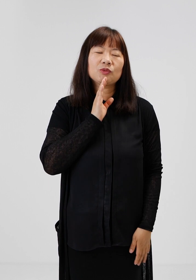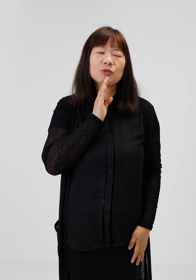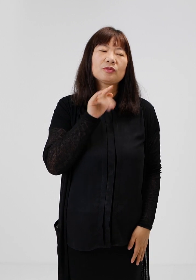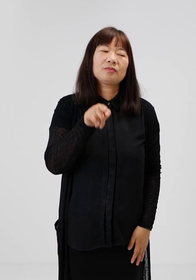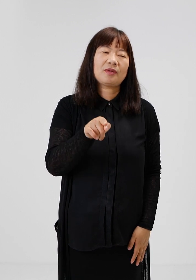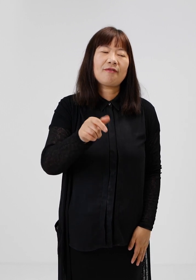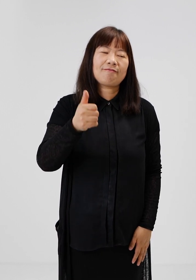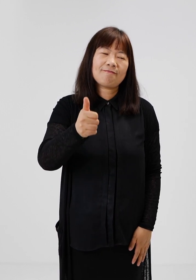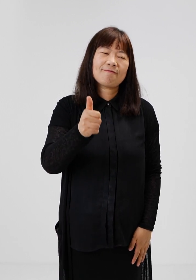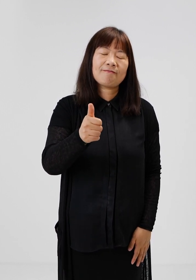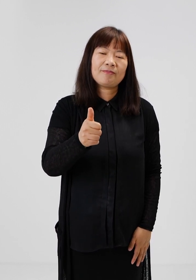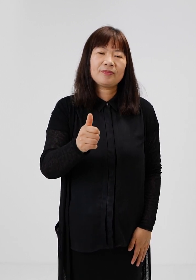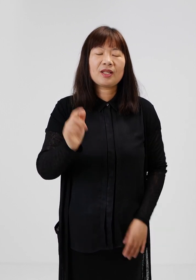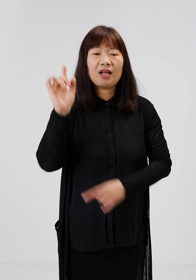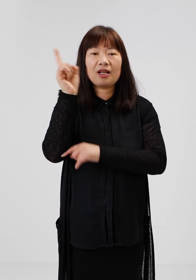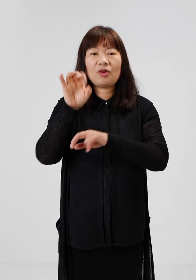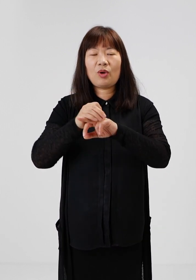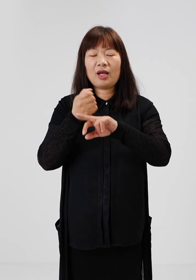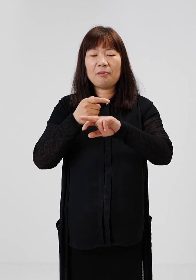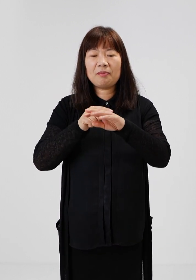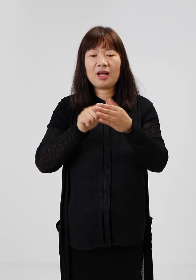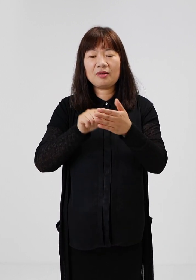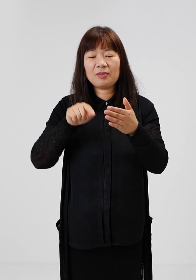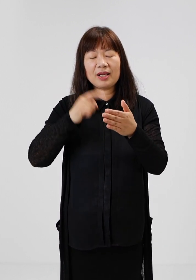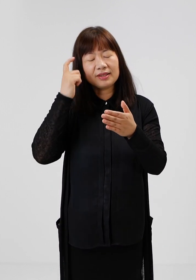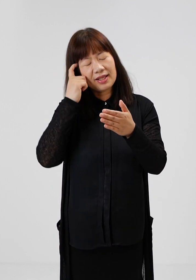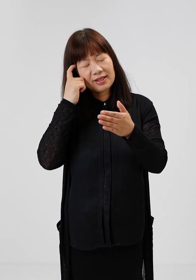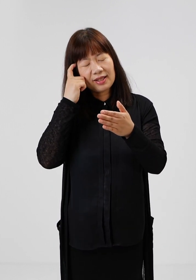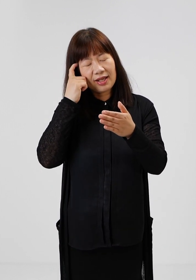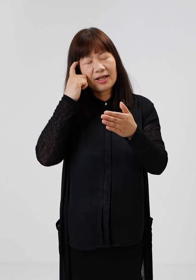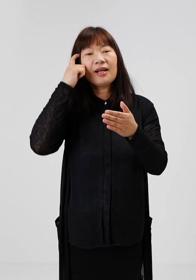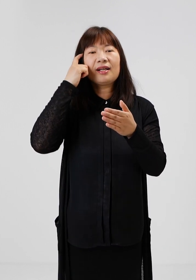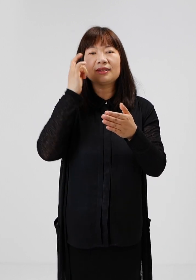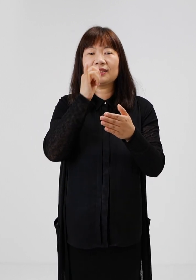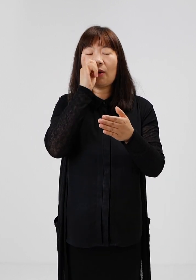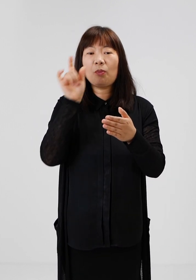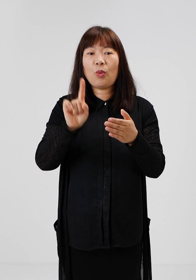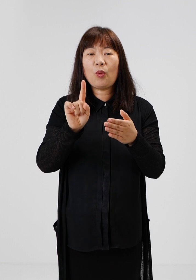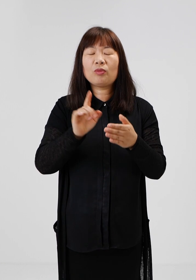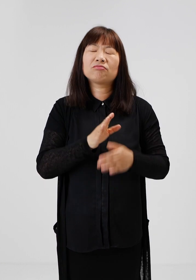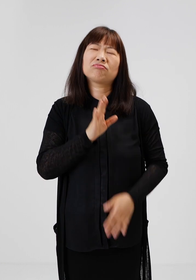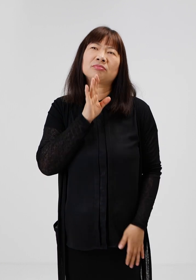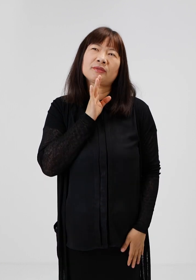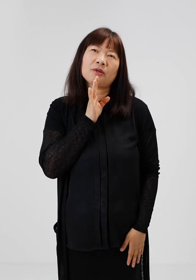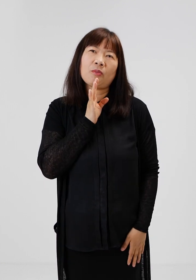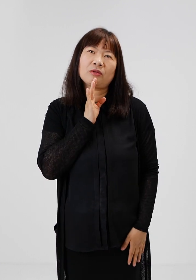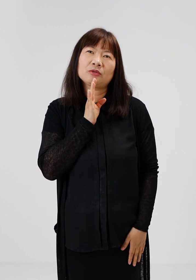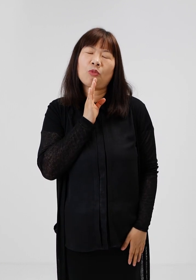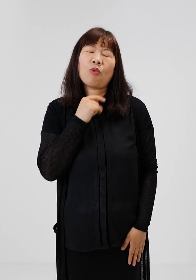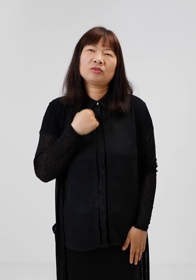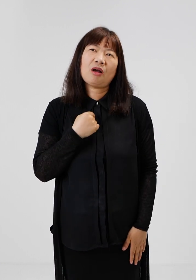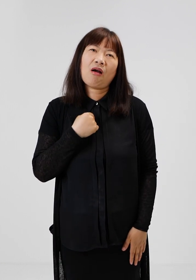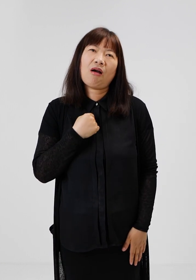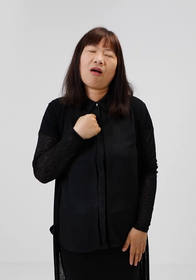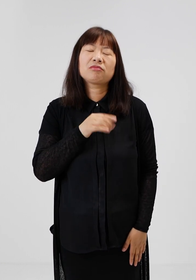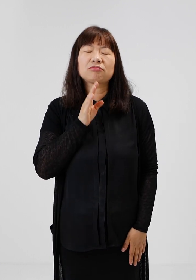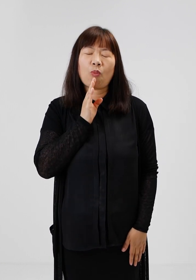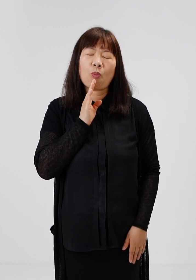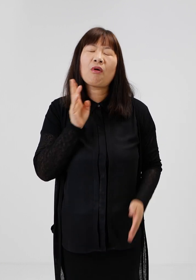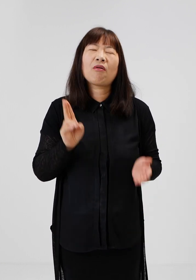대단하다. 그러니까 다윗의 마음속에 무슨 생각이 들었는가 하면, 그래, 맞아. 참